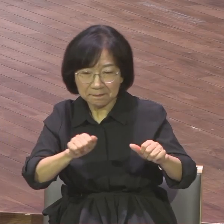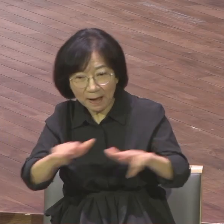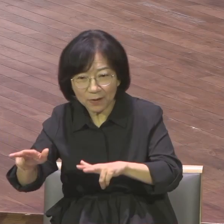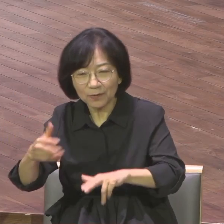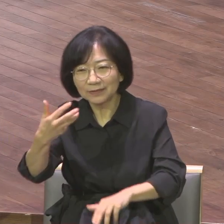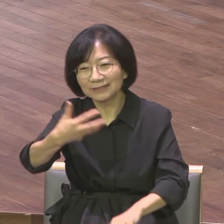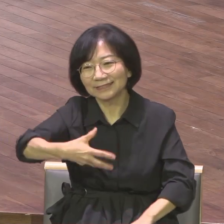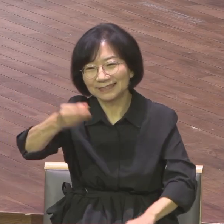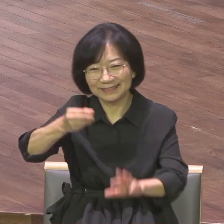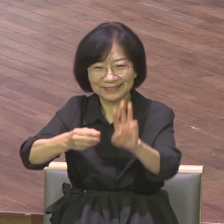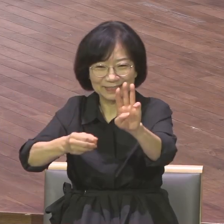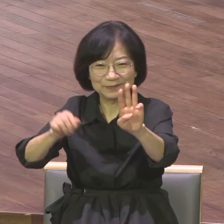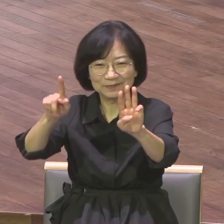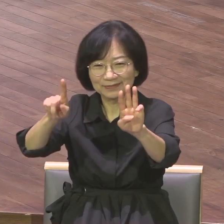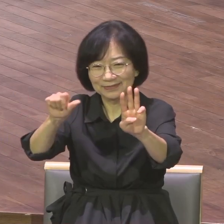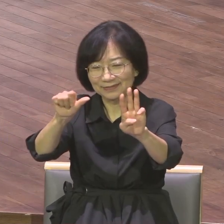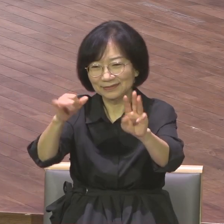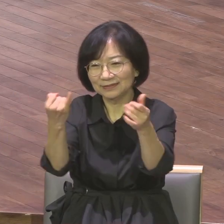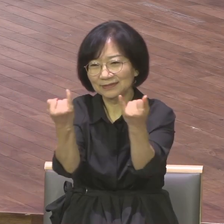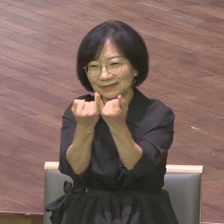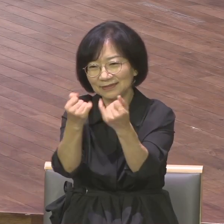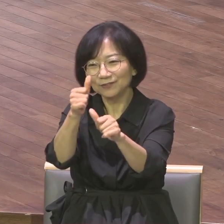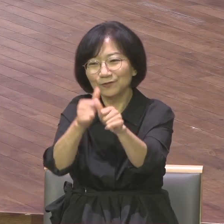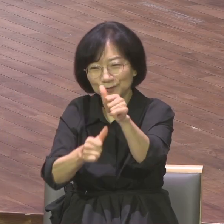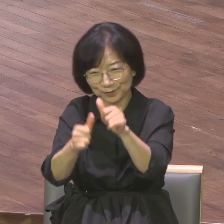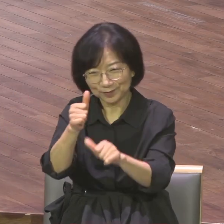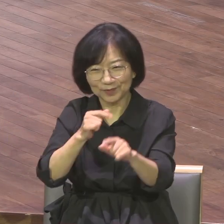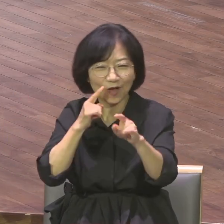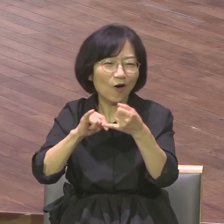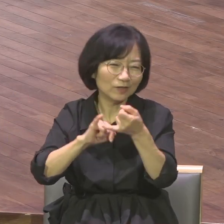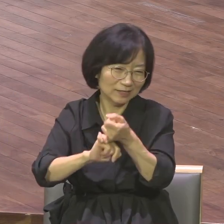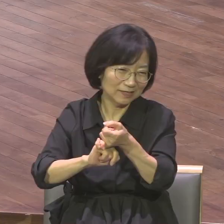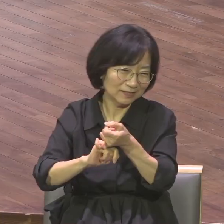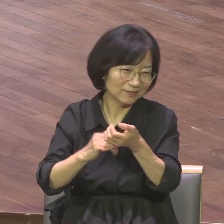창세기 3장 15절 여자의 후손